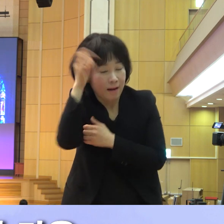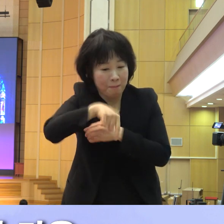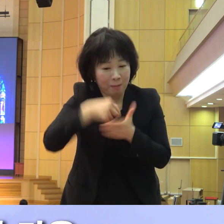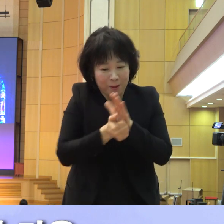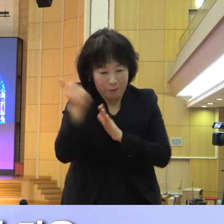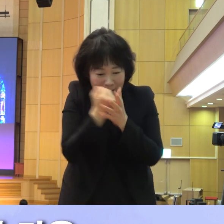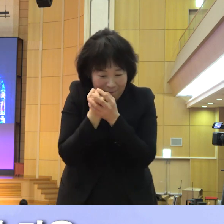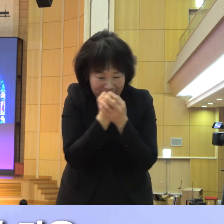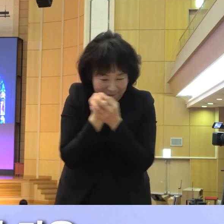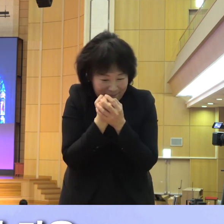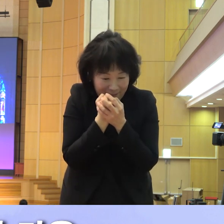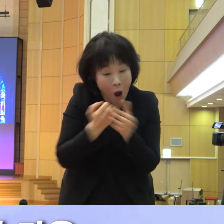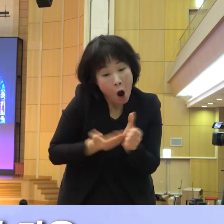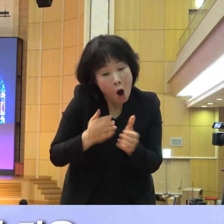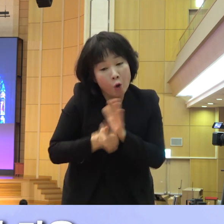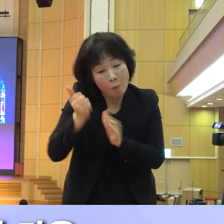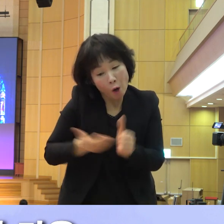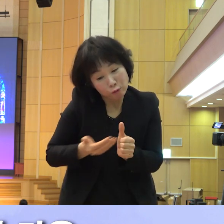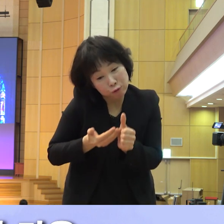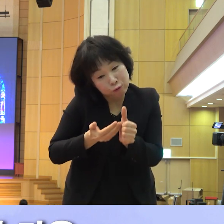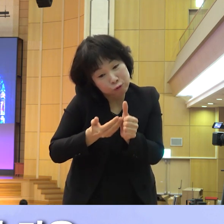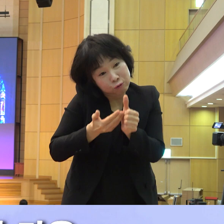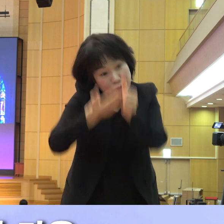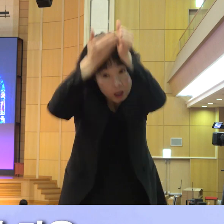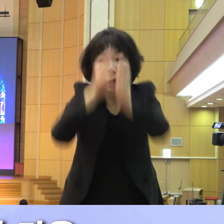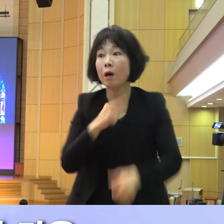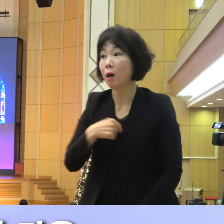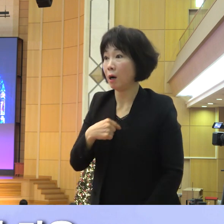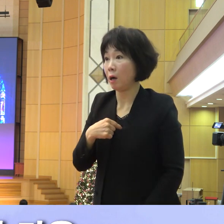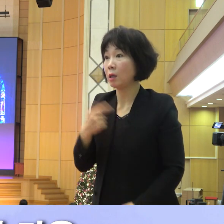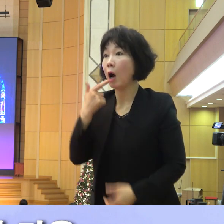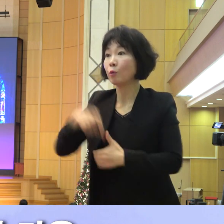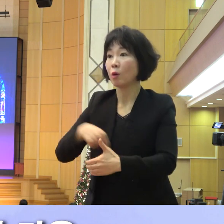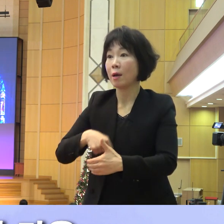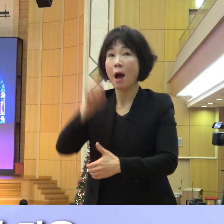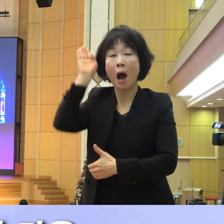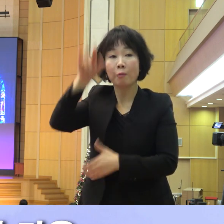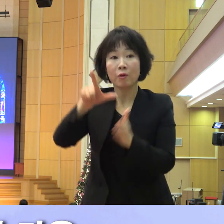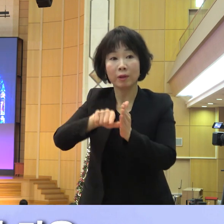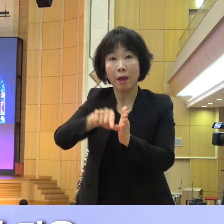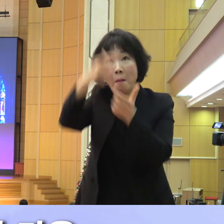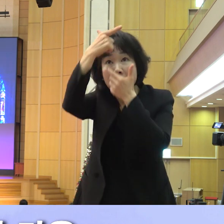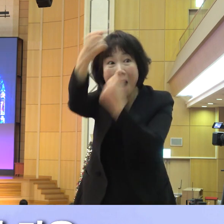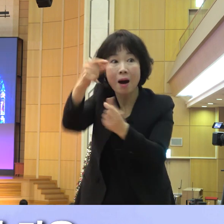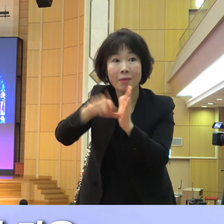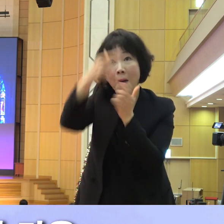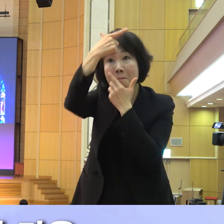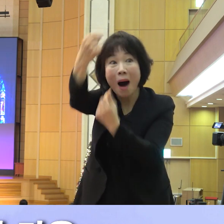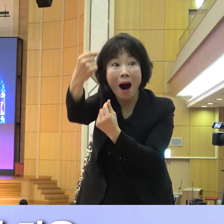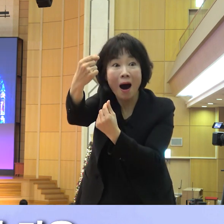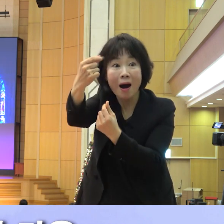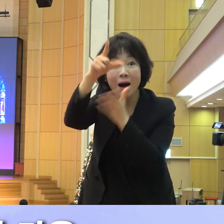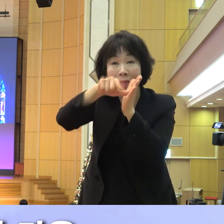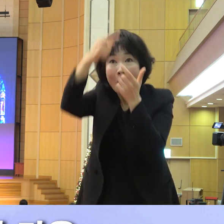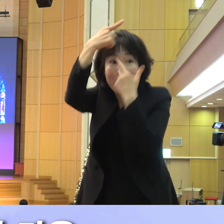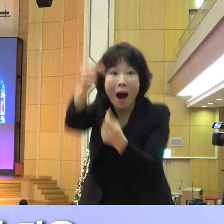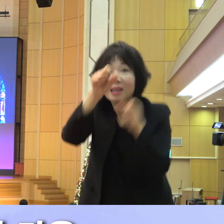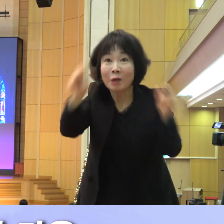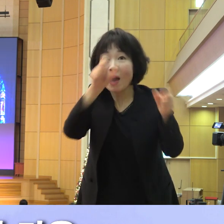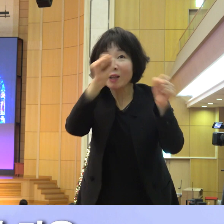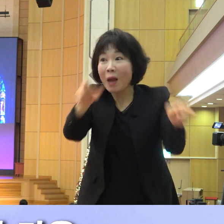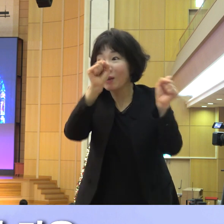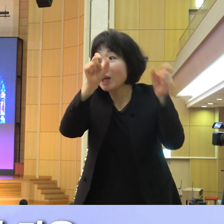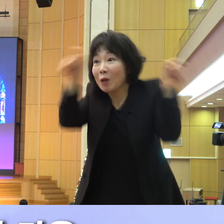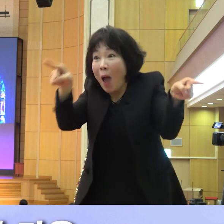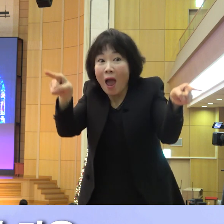마음속에 소망을 키워갔습니다. 그 소망을 키워가면서 때가 되니까 팥죽 한